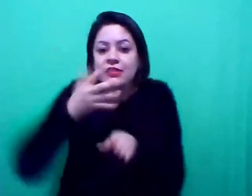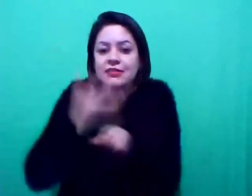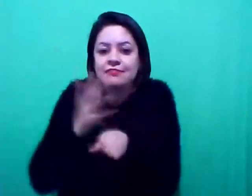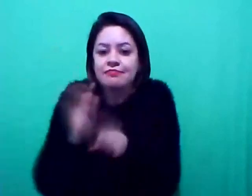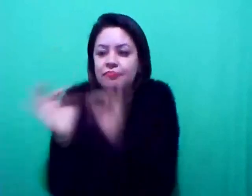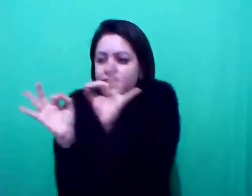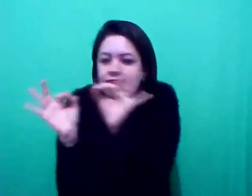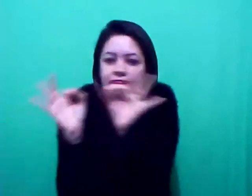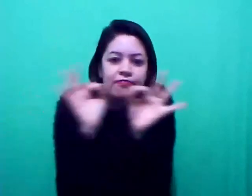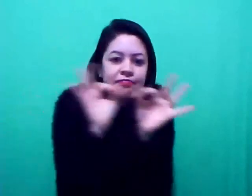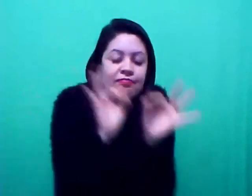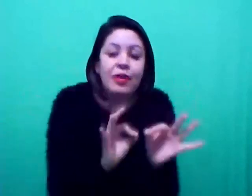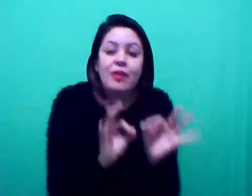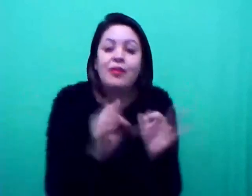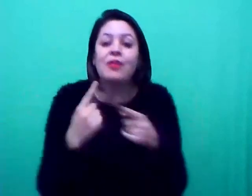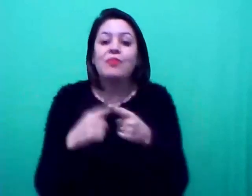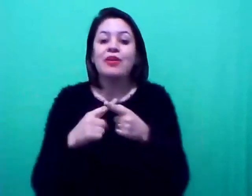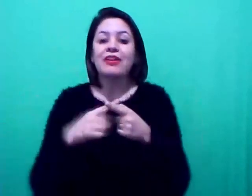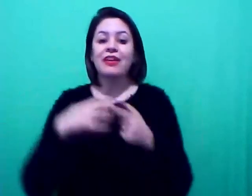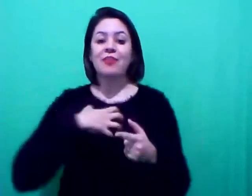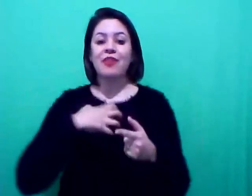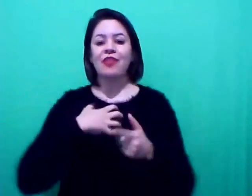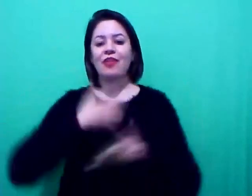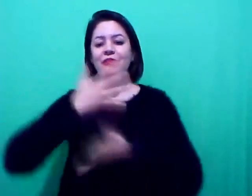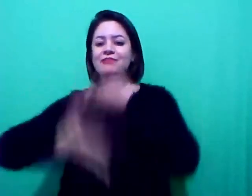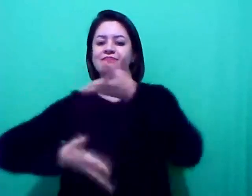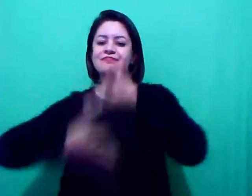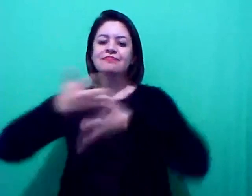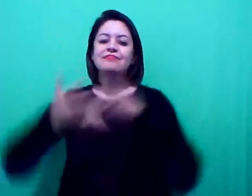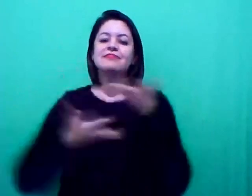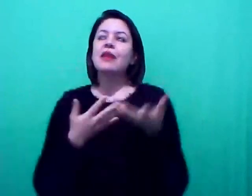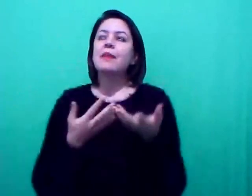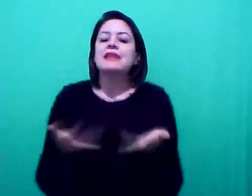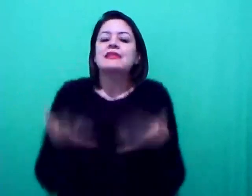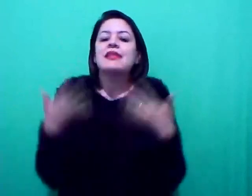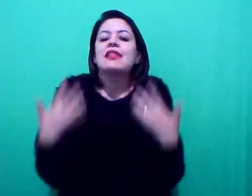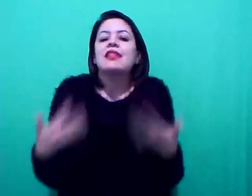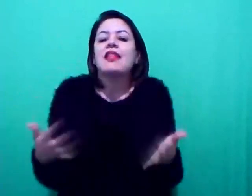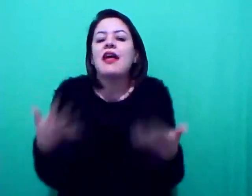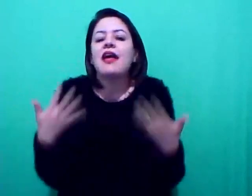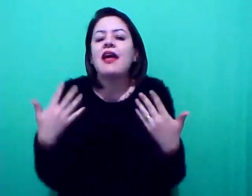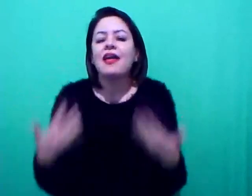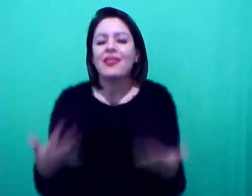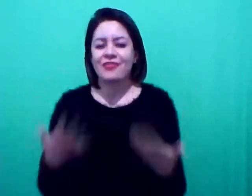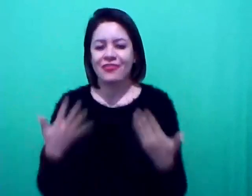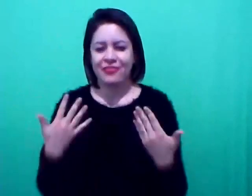Escolheu uma música para eles treinarem. Eu queria ver como é que é a língua de sinais. É algo